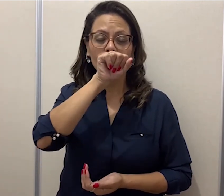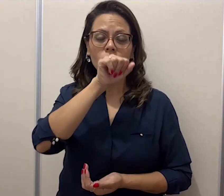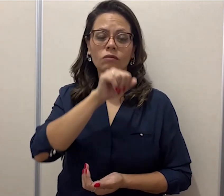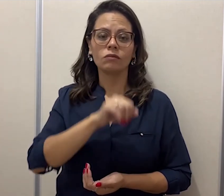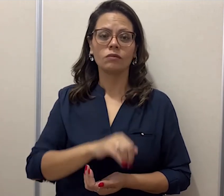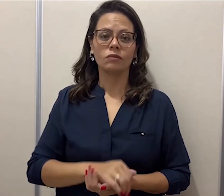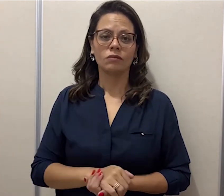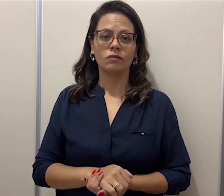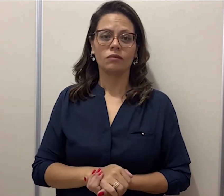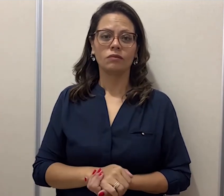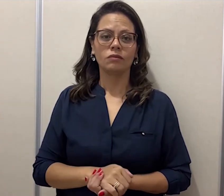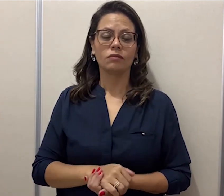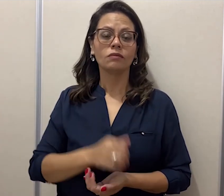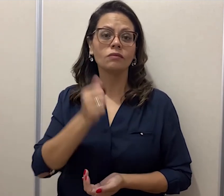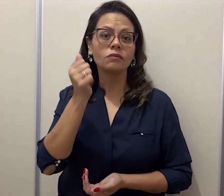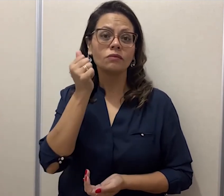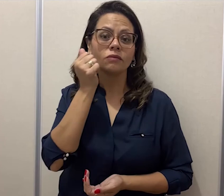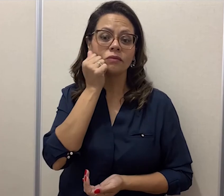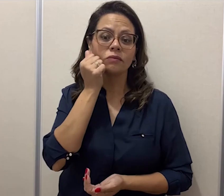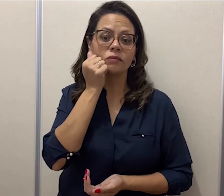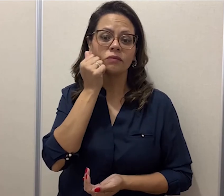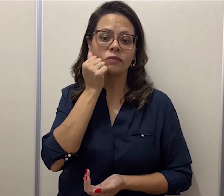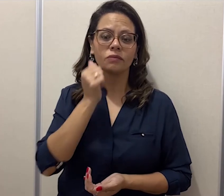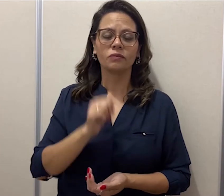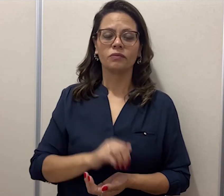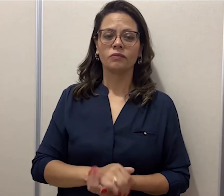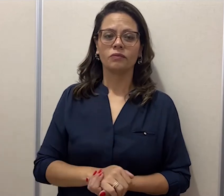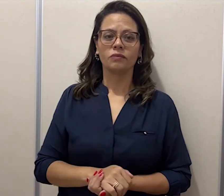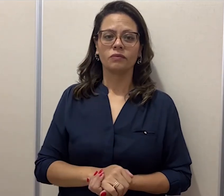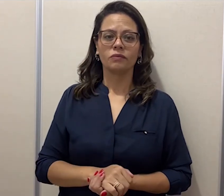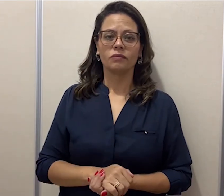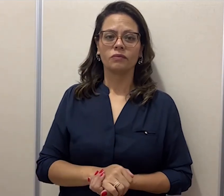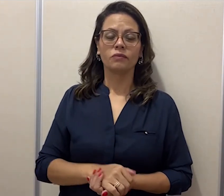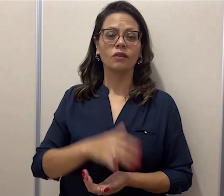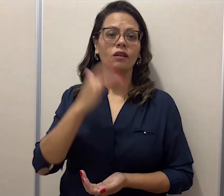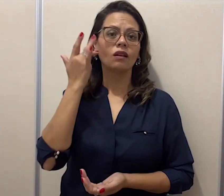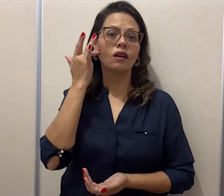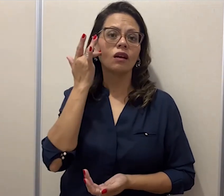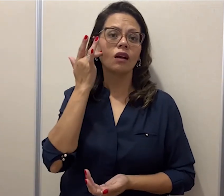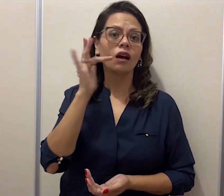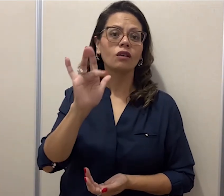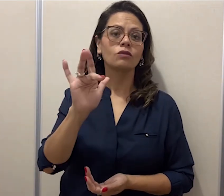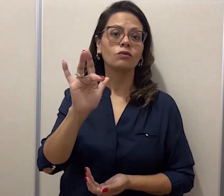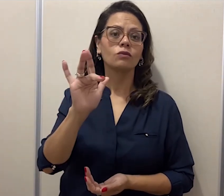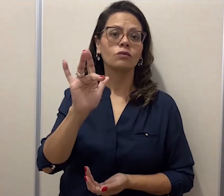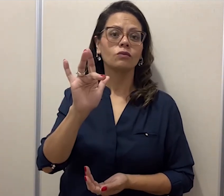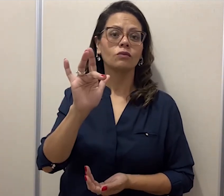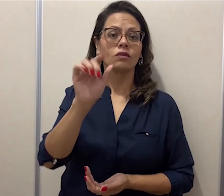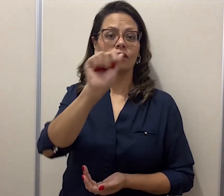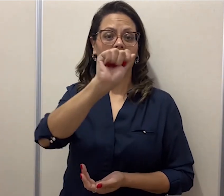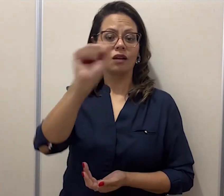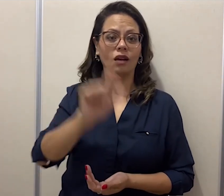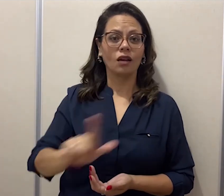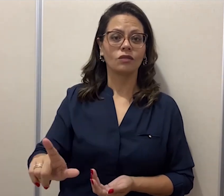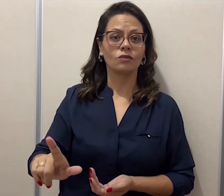Oi mãe Oi mãe um azul